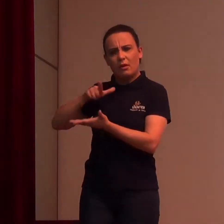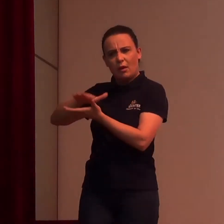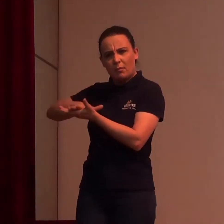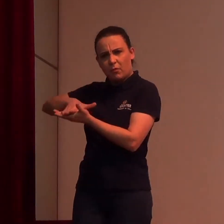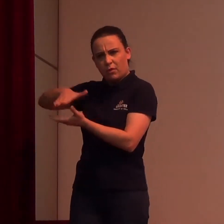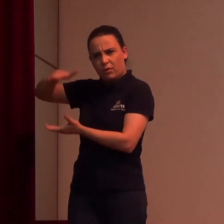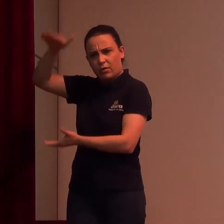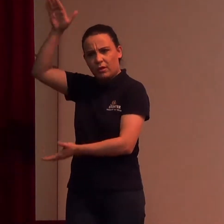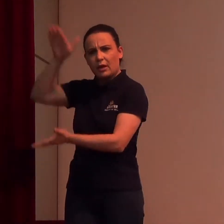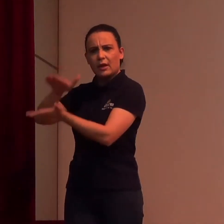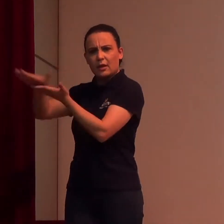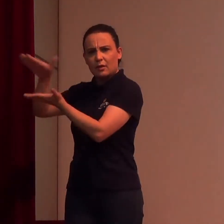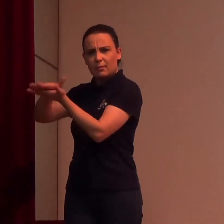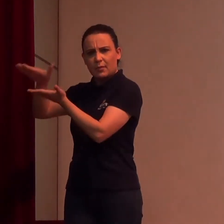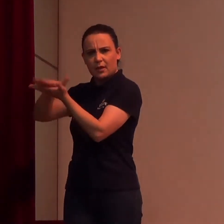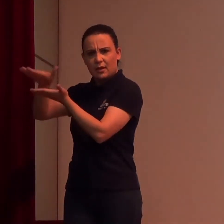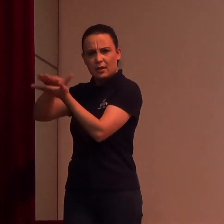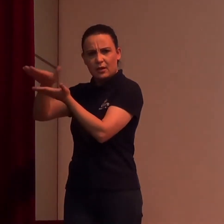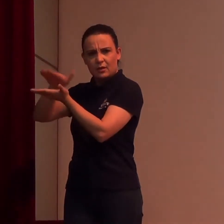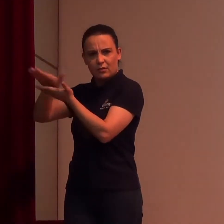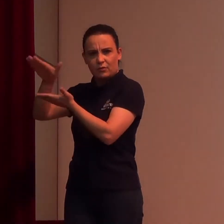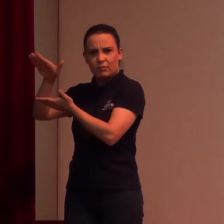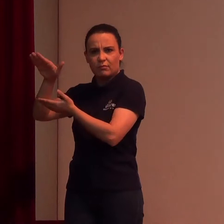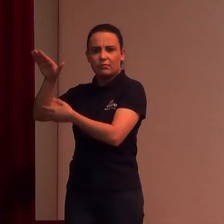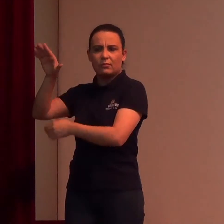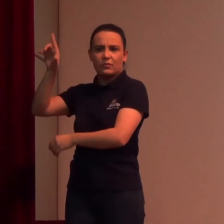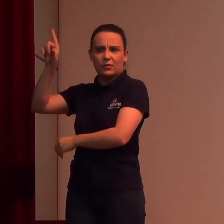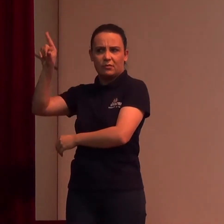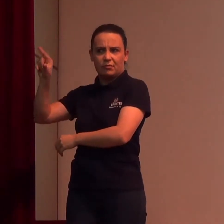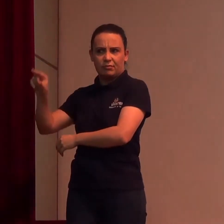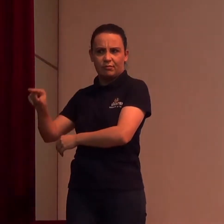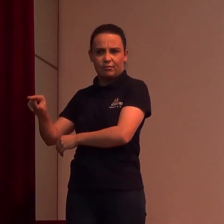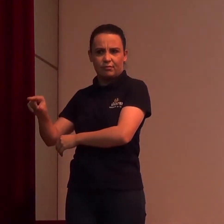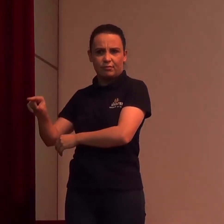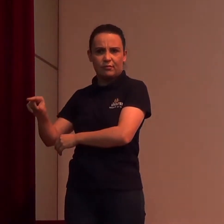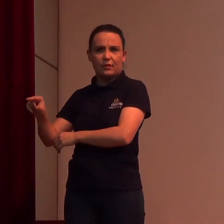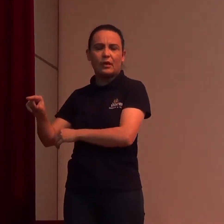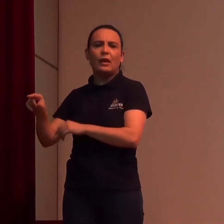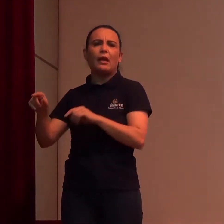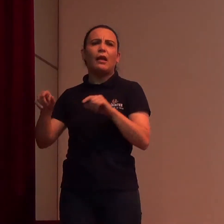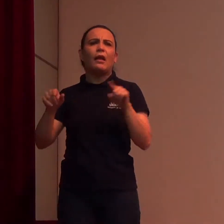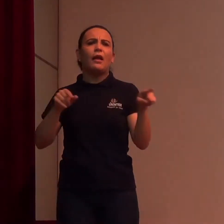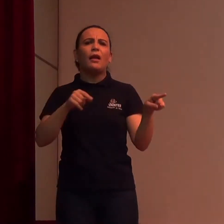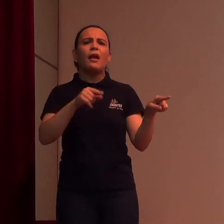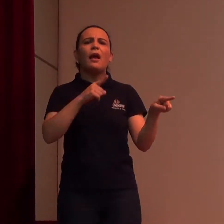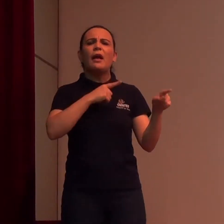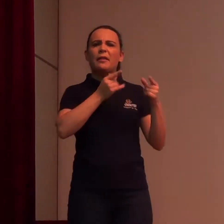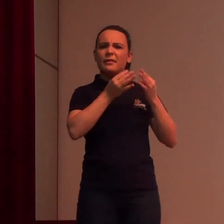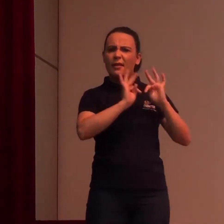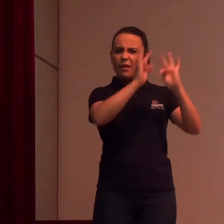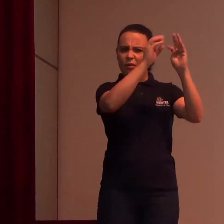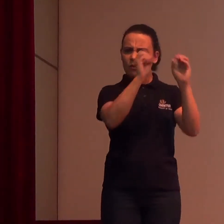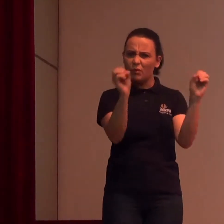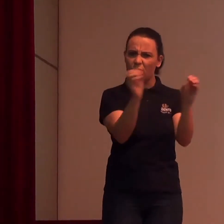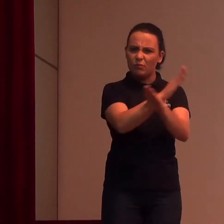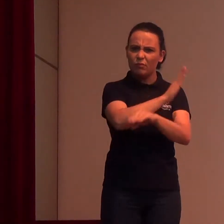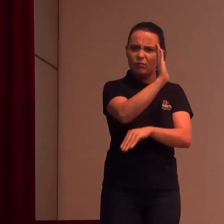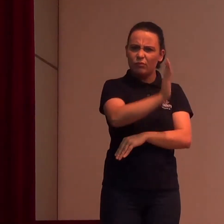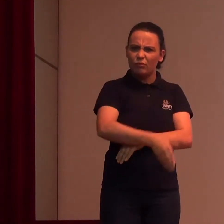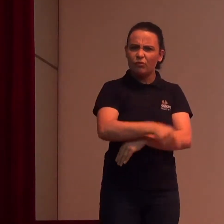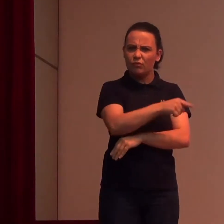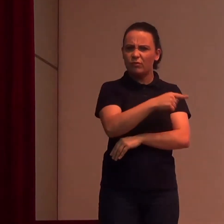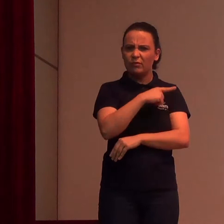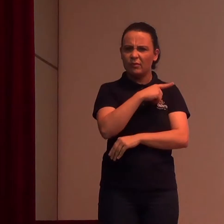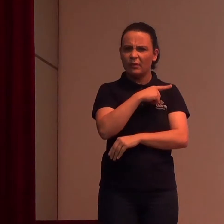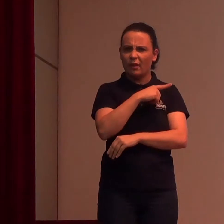reduzido? Sendo que a tecnologia para que haja o livro impresso, volto a falar isso, já existe na matriz digital.